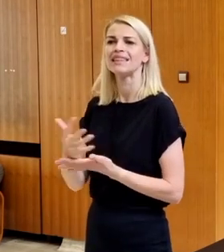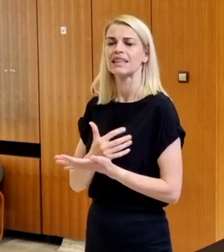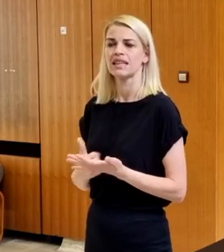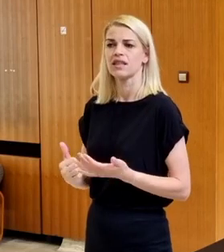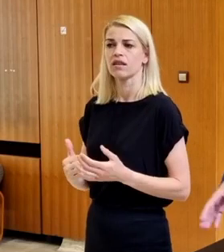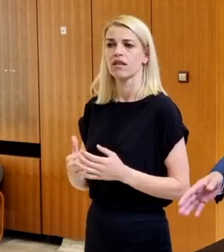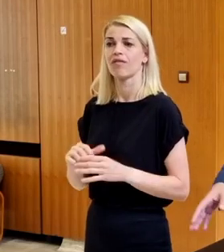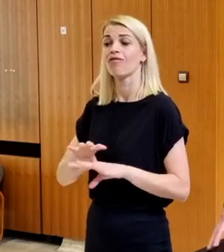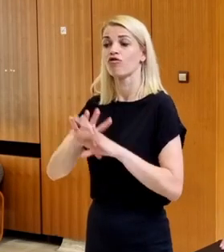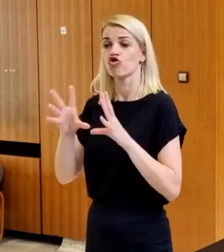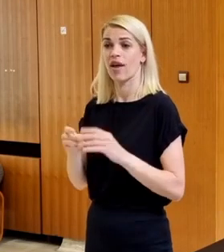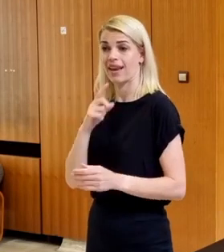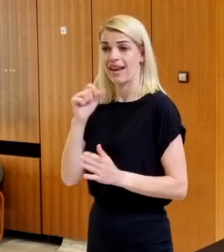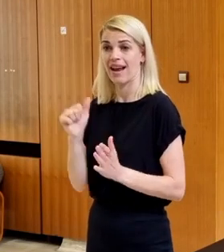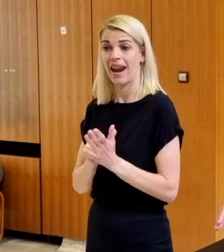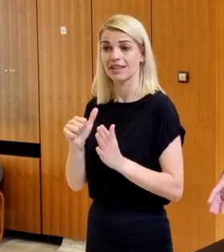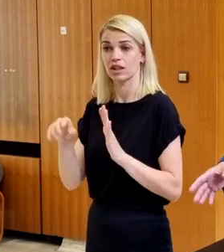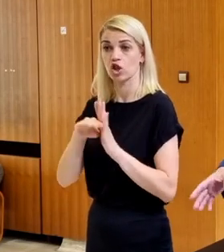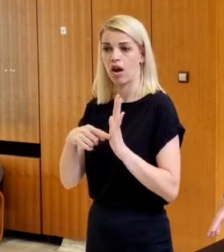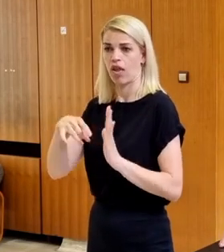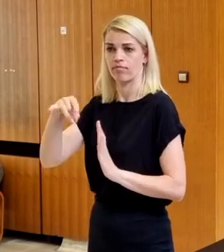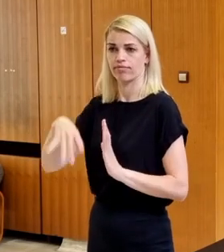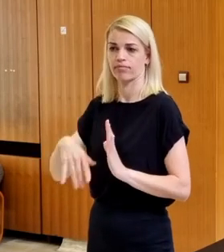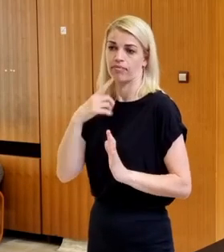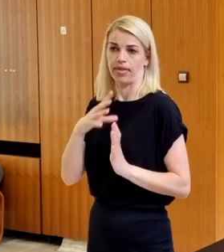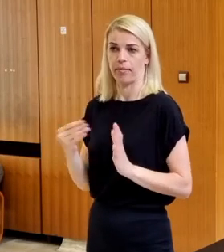tieto garancie z toho zákona vypadli,